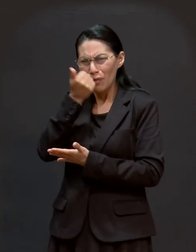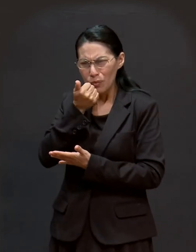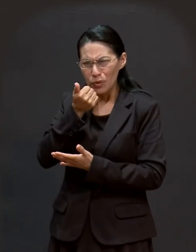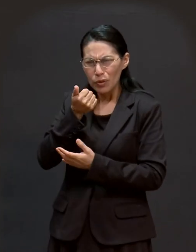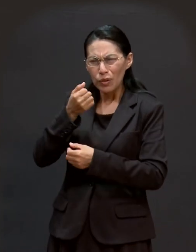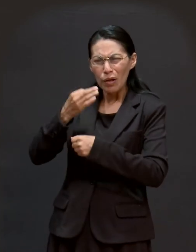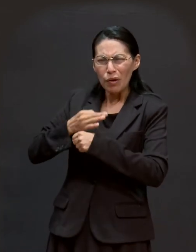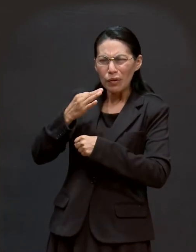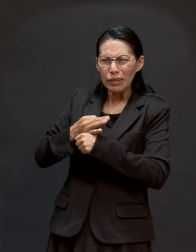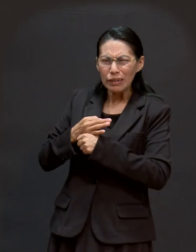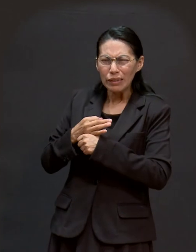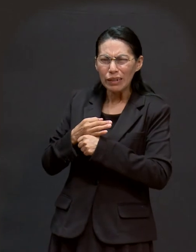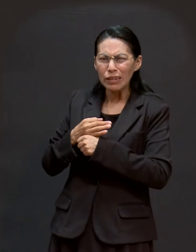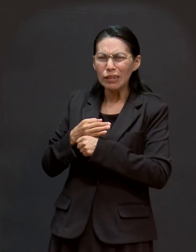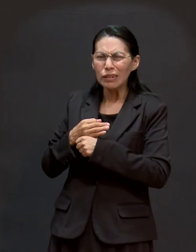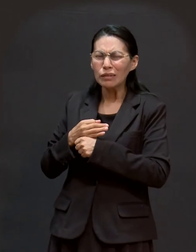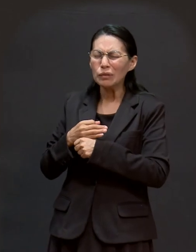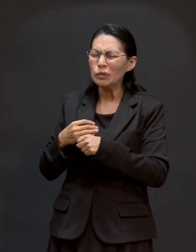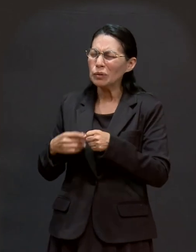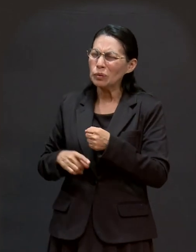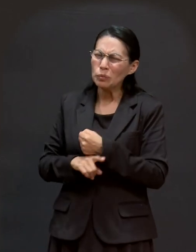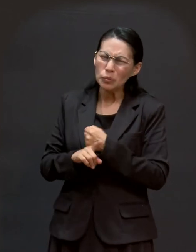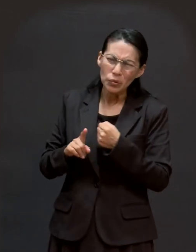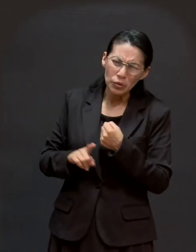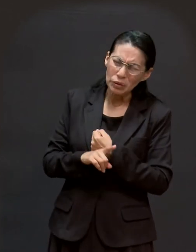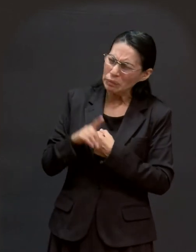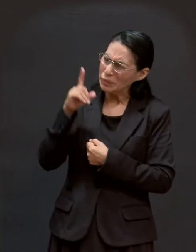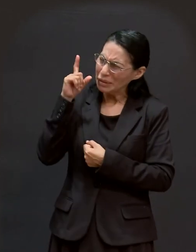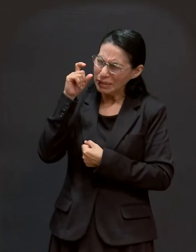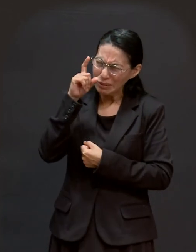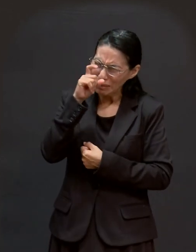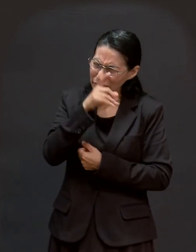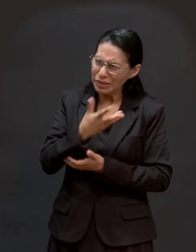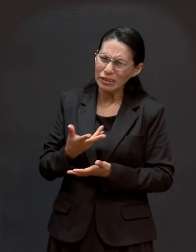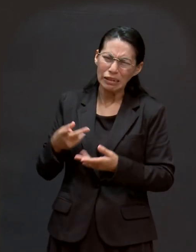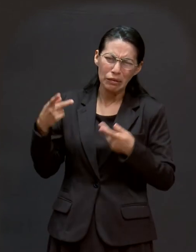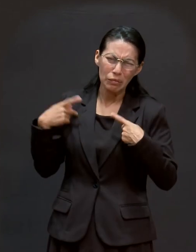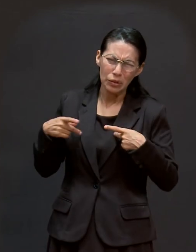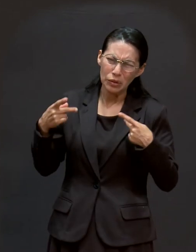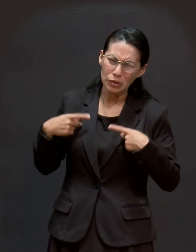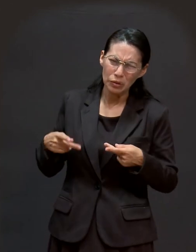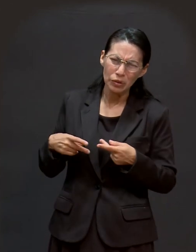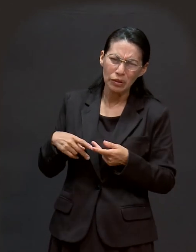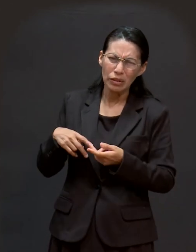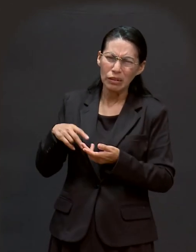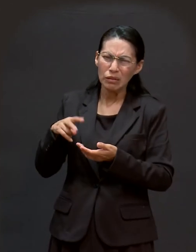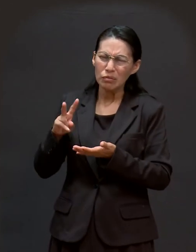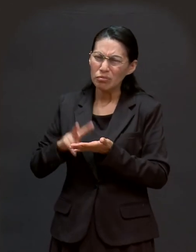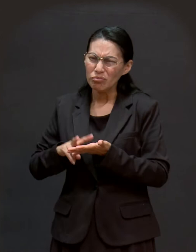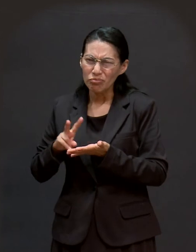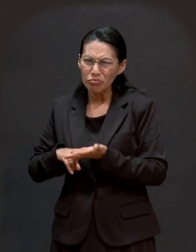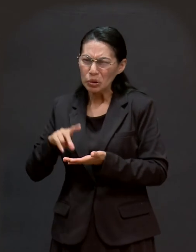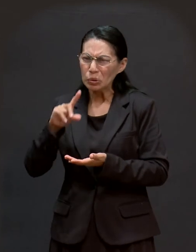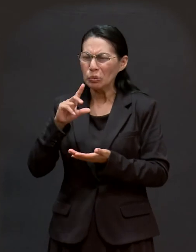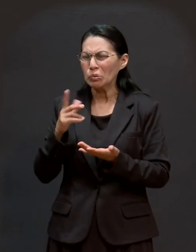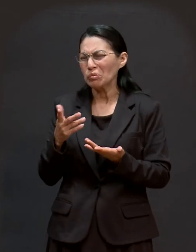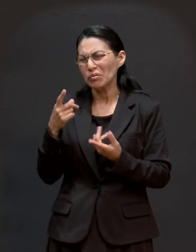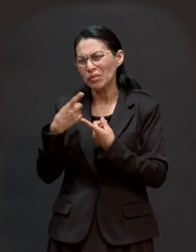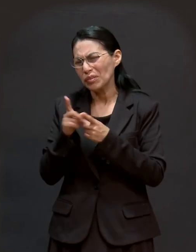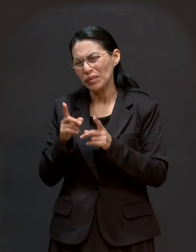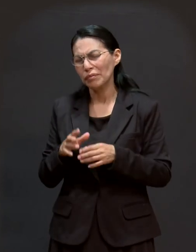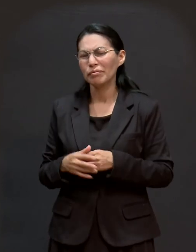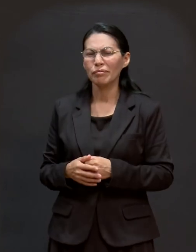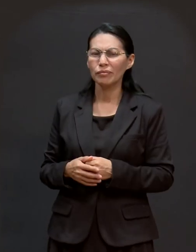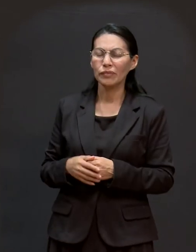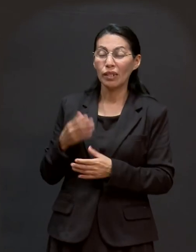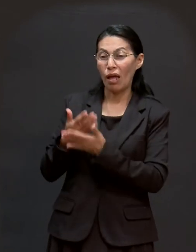y estamos pasando por un momento de crisis en la universidad de valores ausencia de valores tremendos en los tiempos cuando